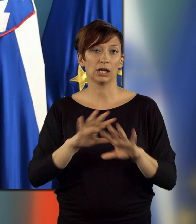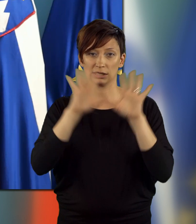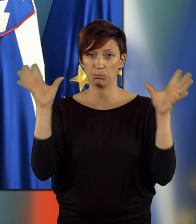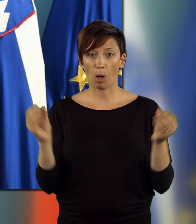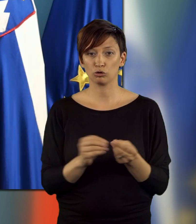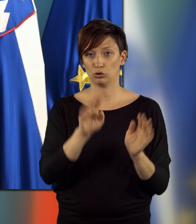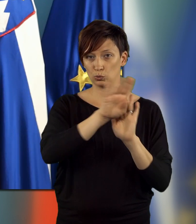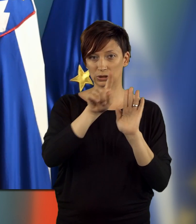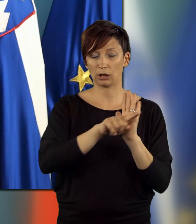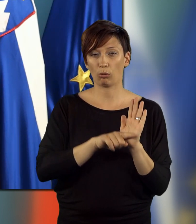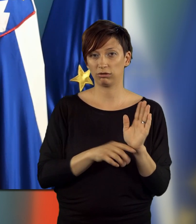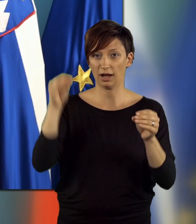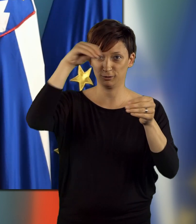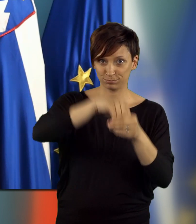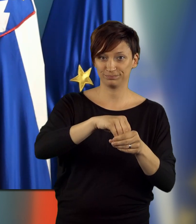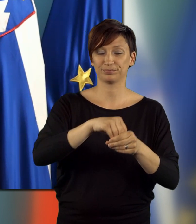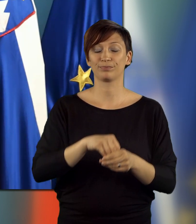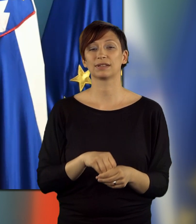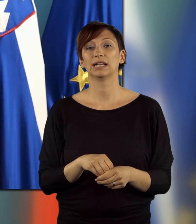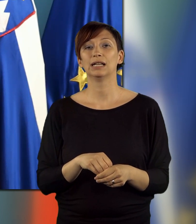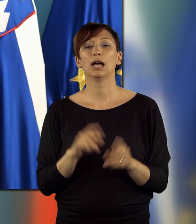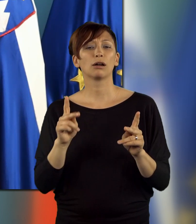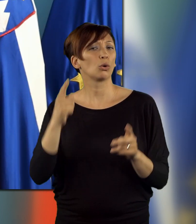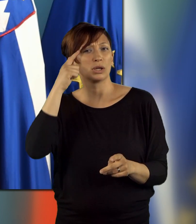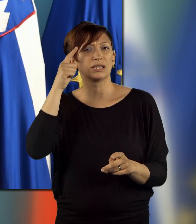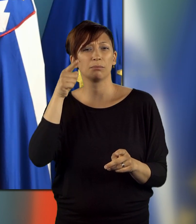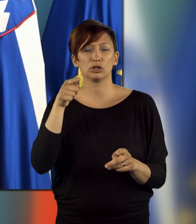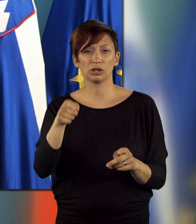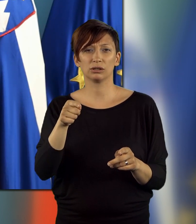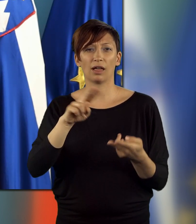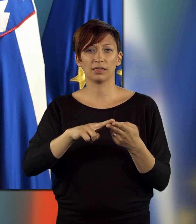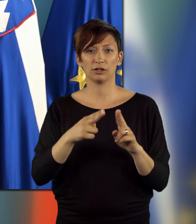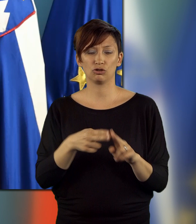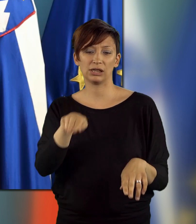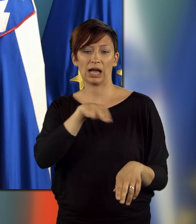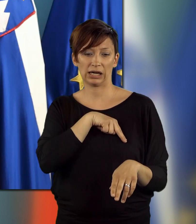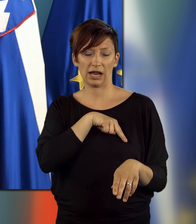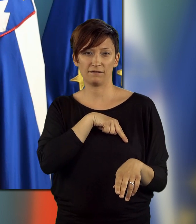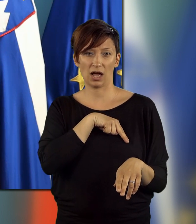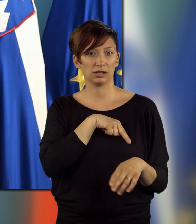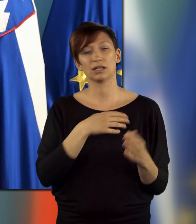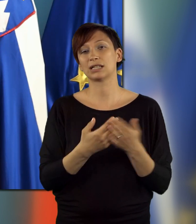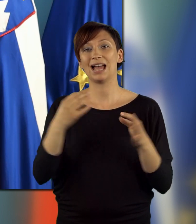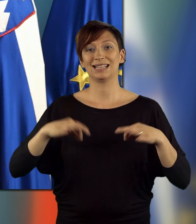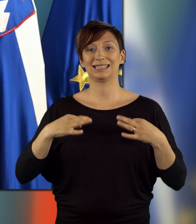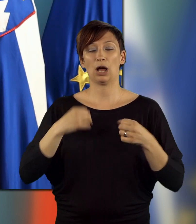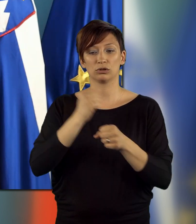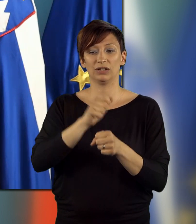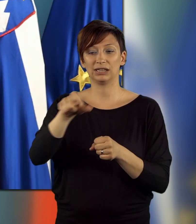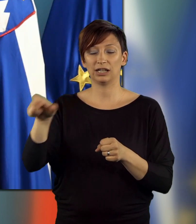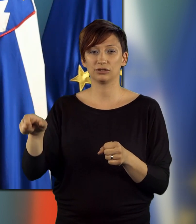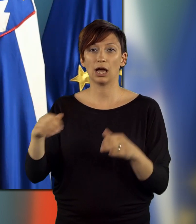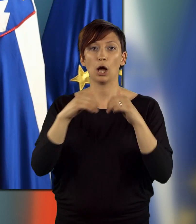sistemsko zakonodajo. In kako je zamišljen zdaj ta način nagrajevanja?